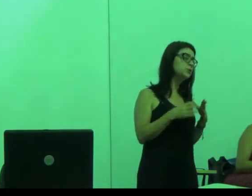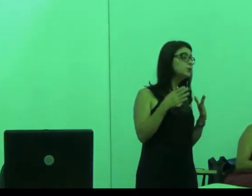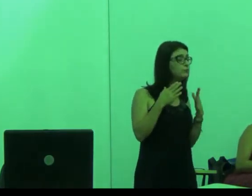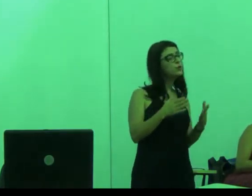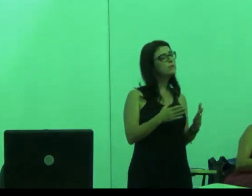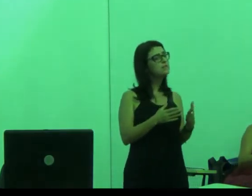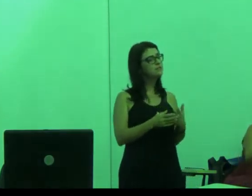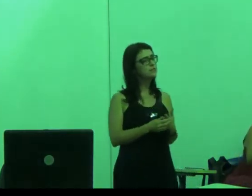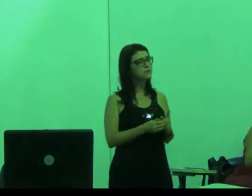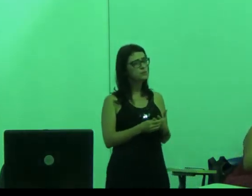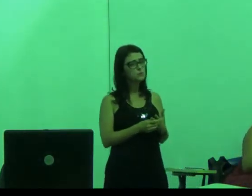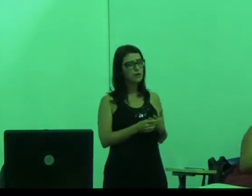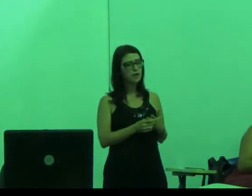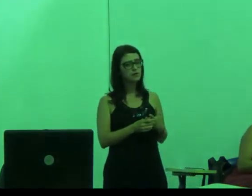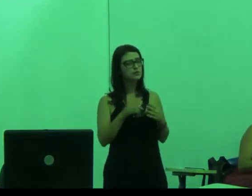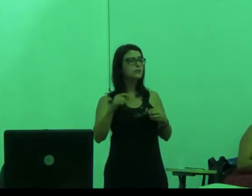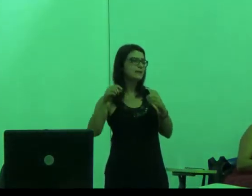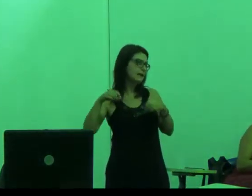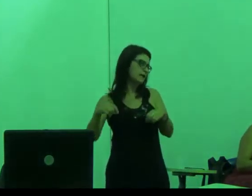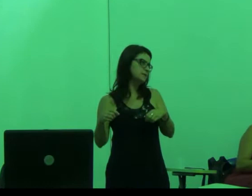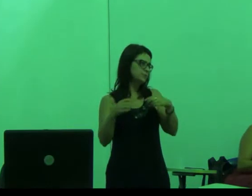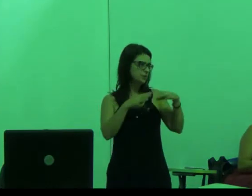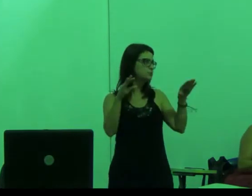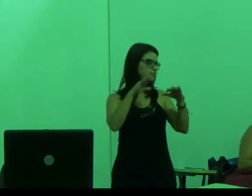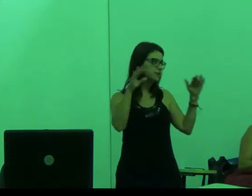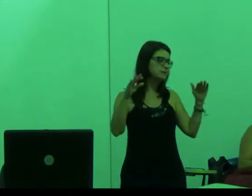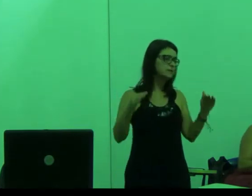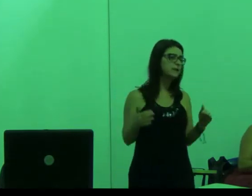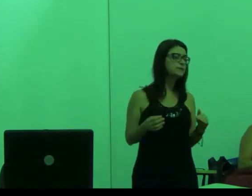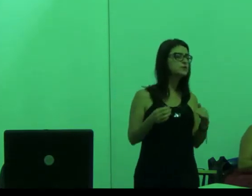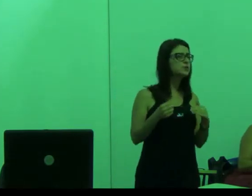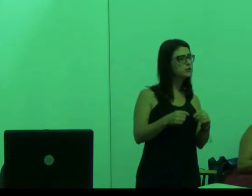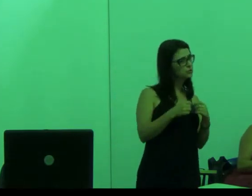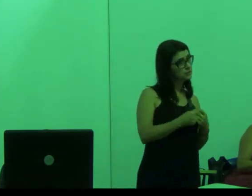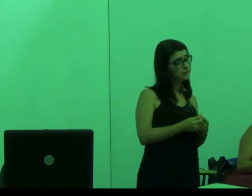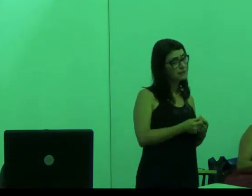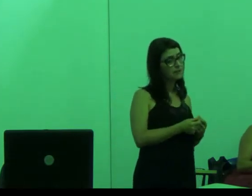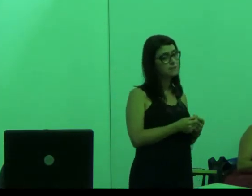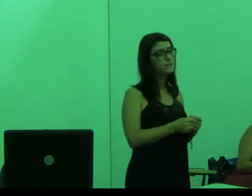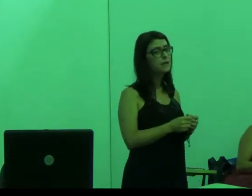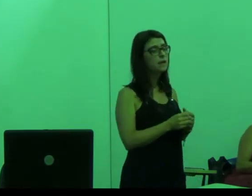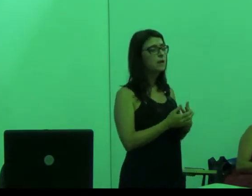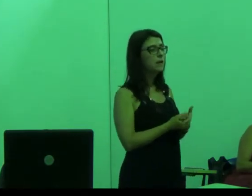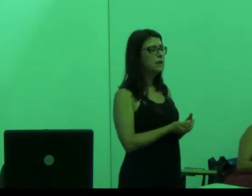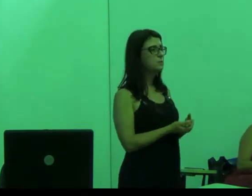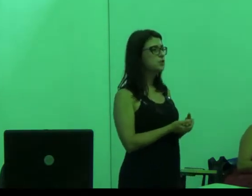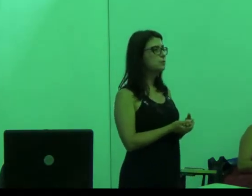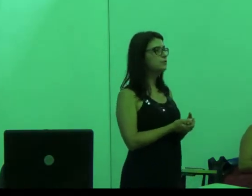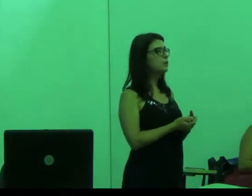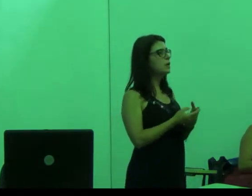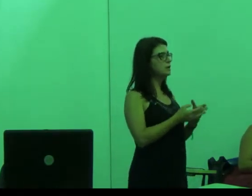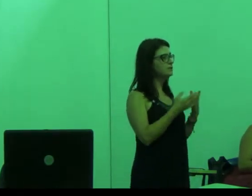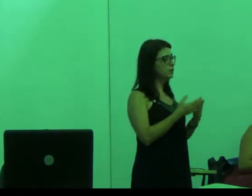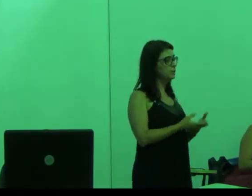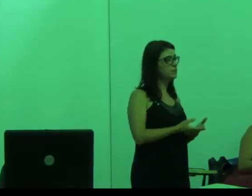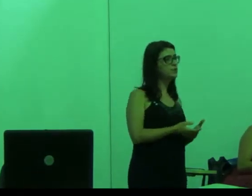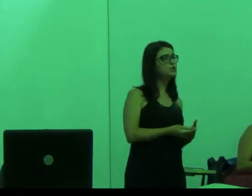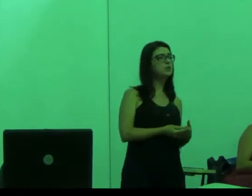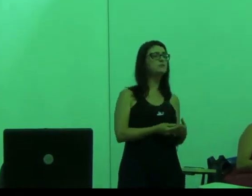Quando eu fui começar a fazer isso, a editora da casa, que era um freelancer, né? Então a editora da casa, ela me chamou e falou, olha, você vai começar a mexer, você